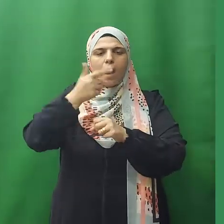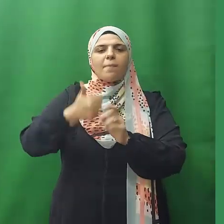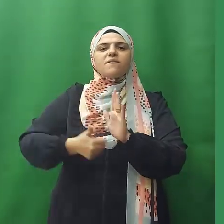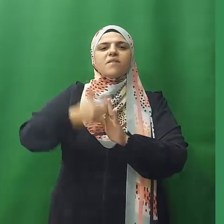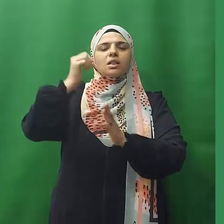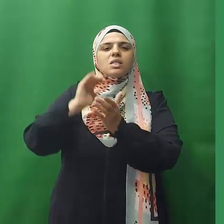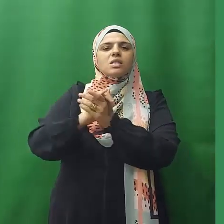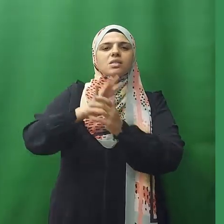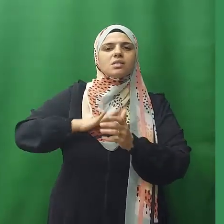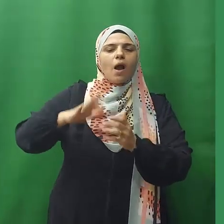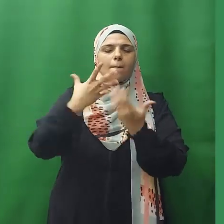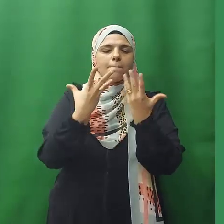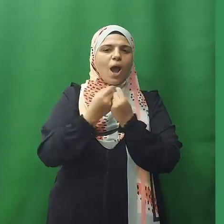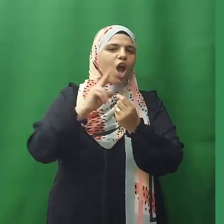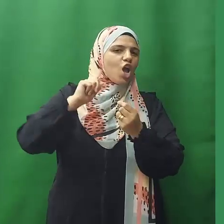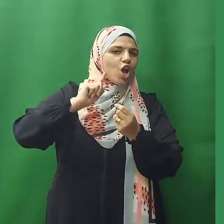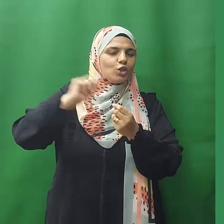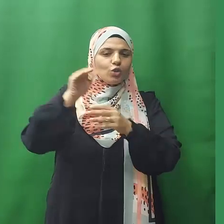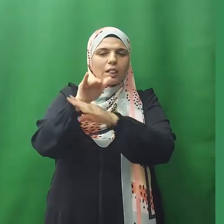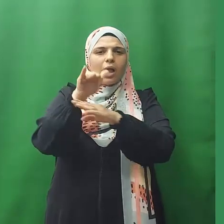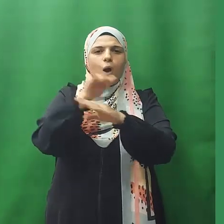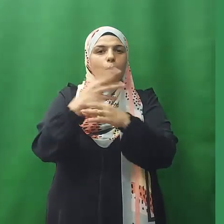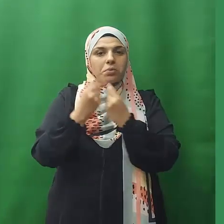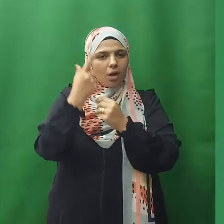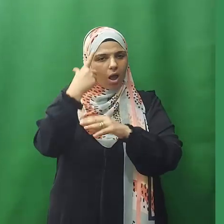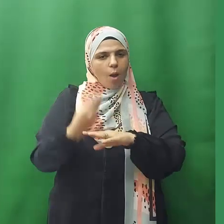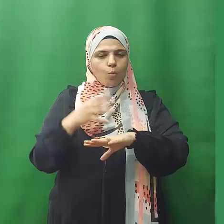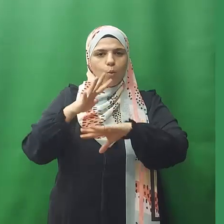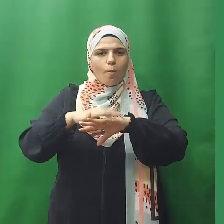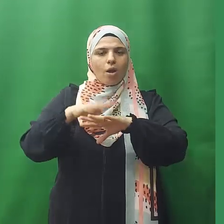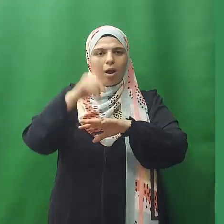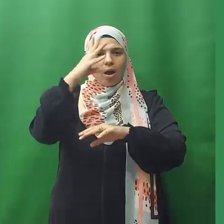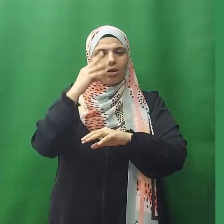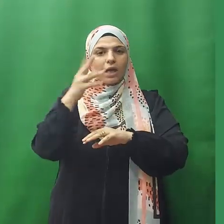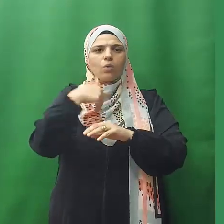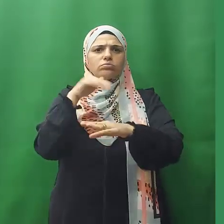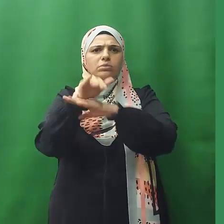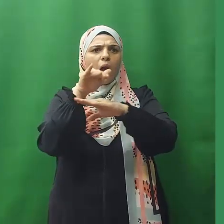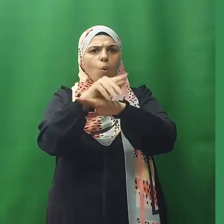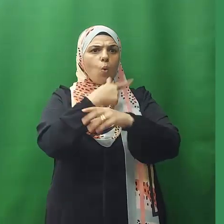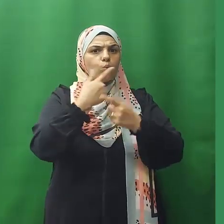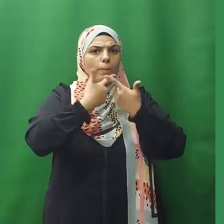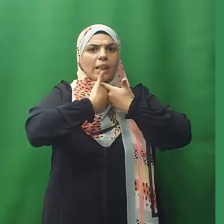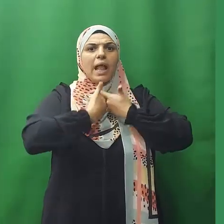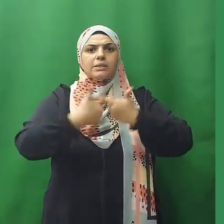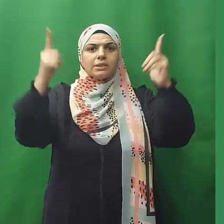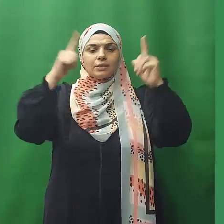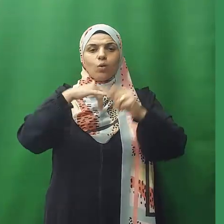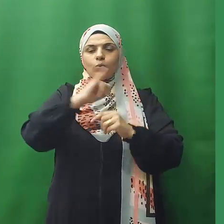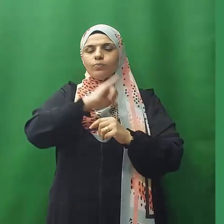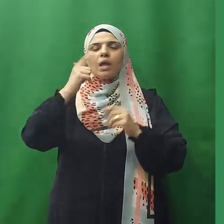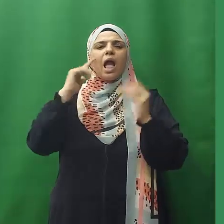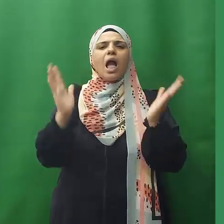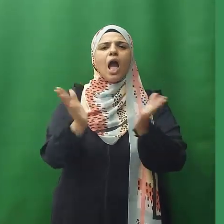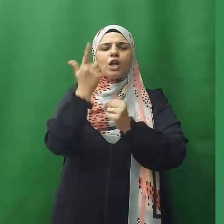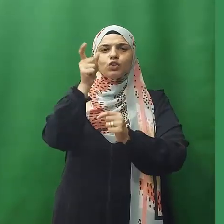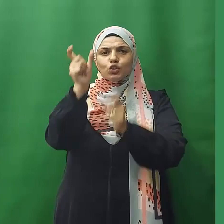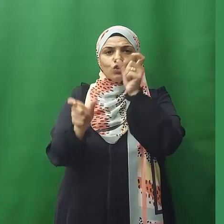هجرته ودعوته ابي بكر رضي الله عنه امام الناس فيقول ما لاحد عندنا يد الا